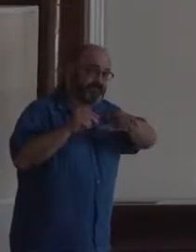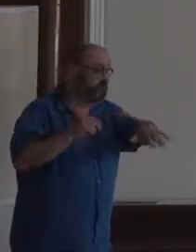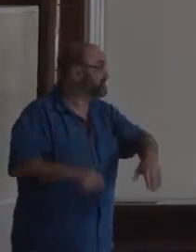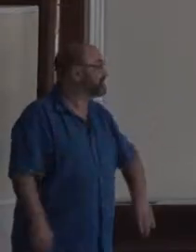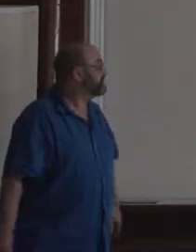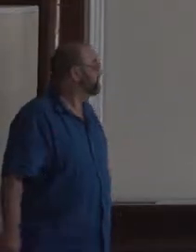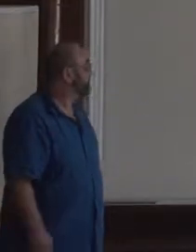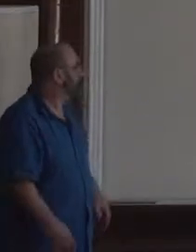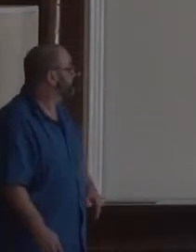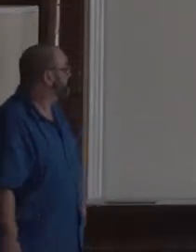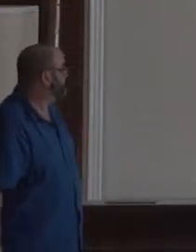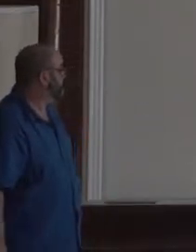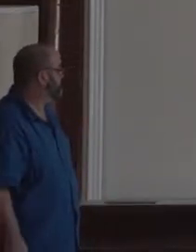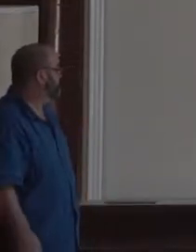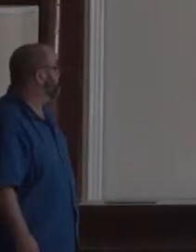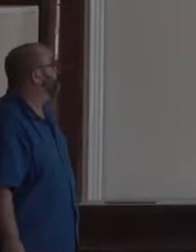casser l'aspect isolation.